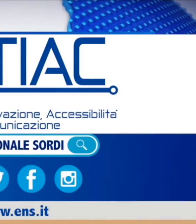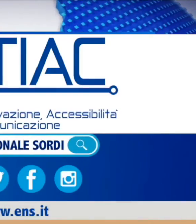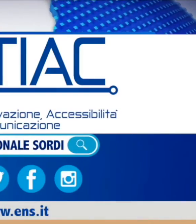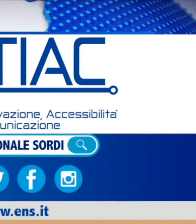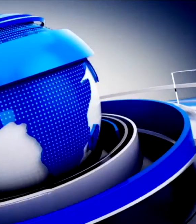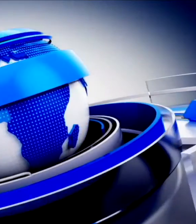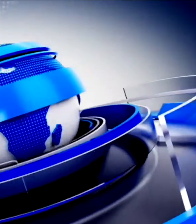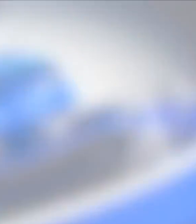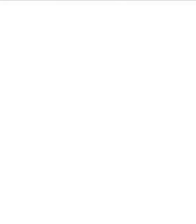Ringraziandovi per consueta. Grazie a tutti